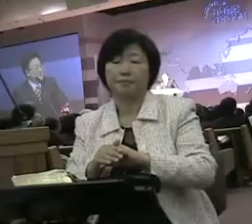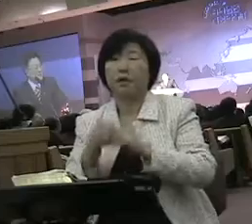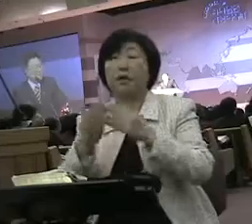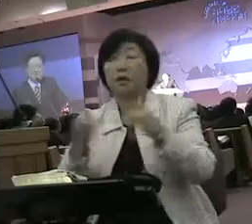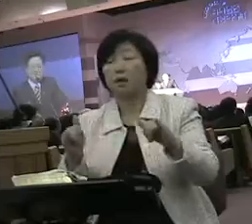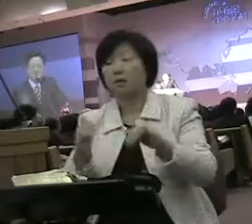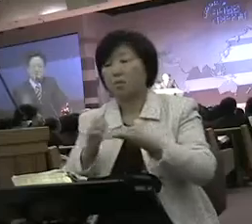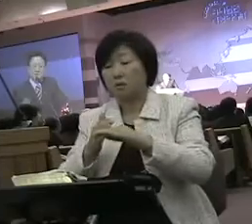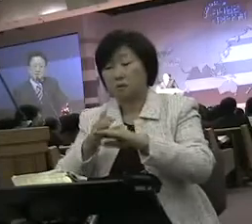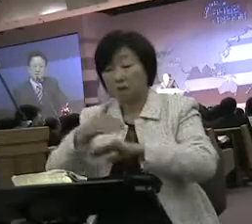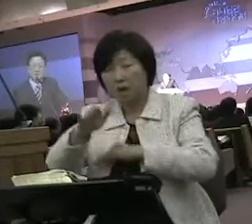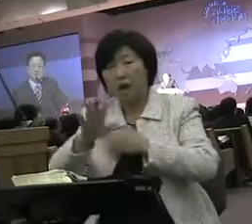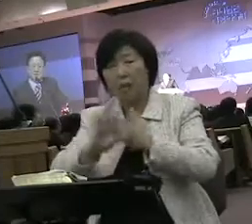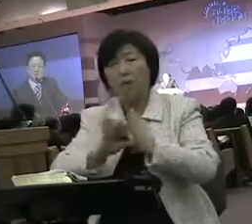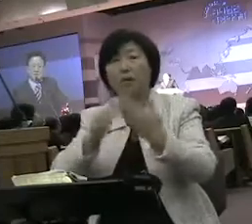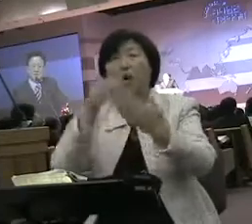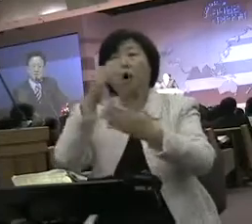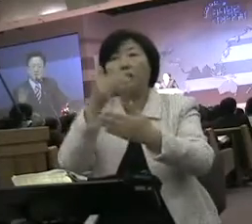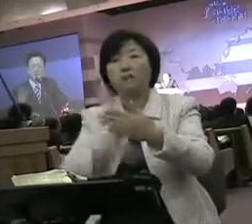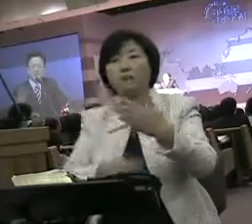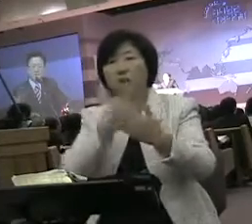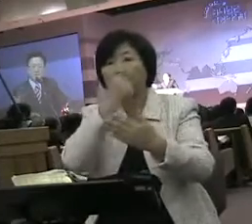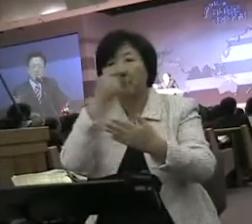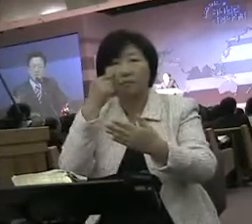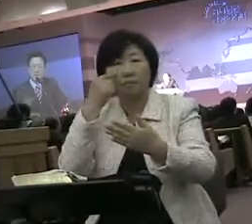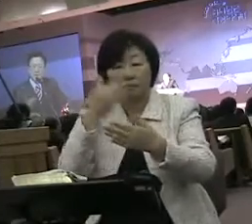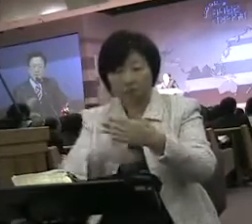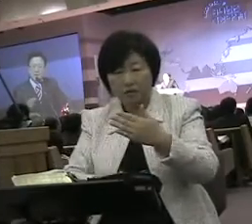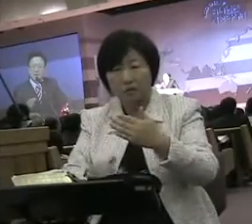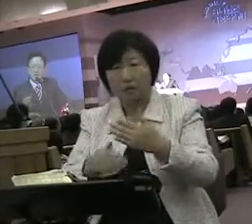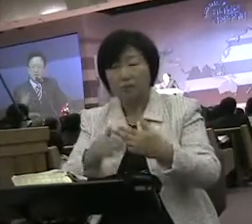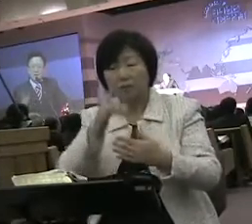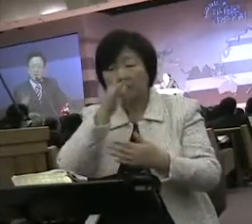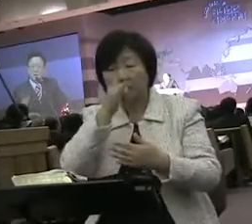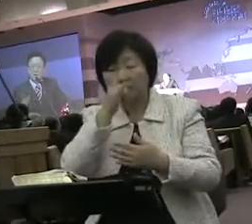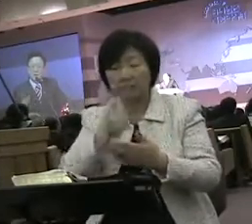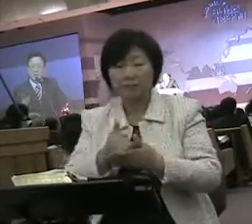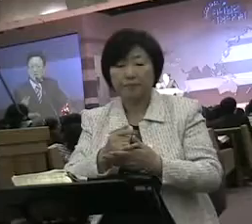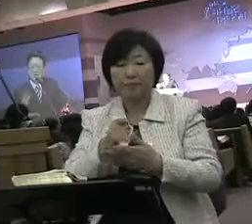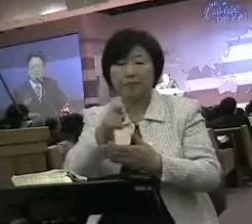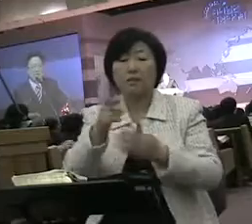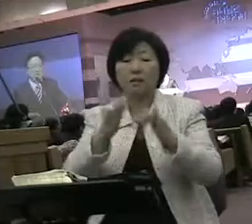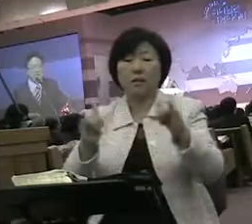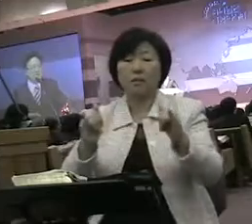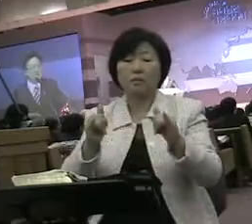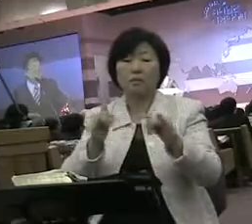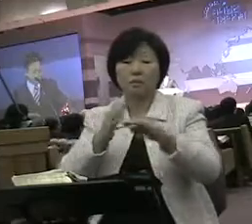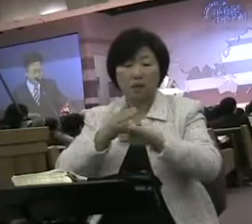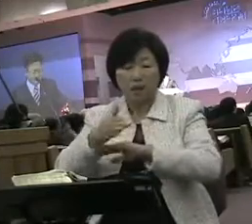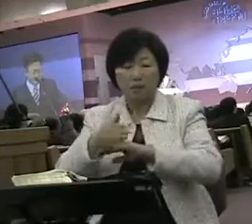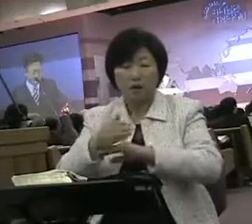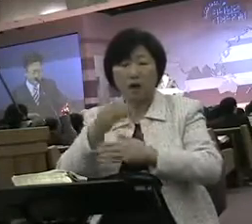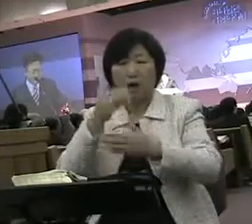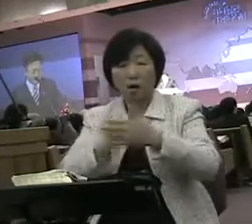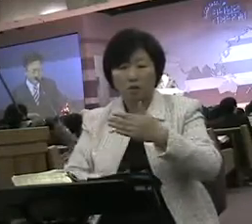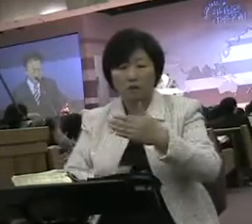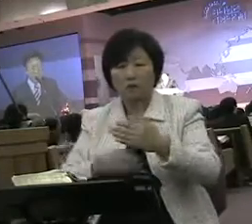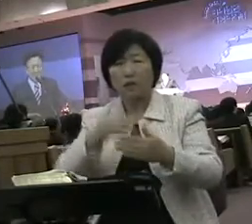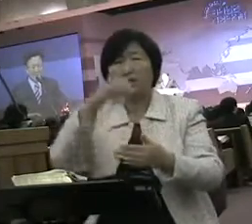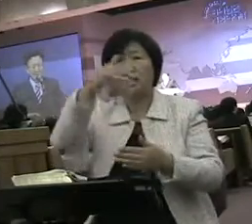사람이 지나간 자리에 흔적이 남습니다. 그 사람이 지나간 자리에 흔적과 자취가 남습니다.